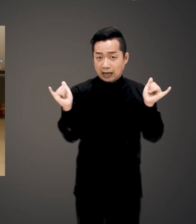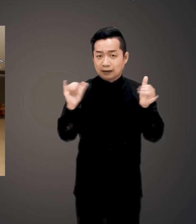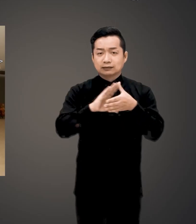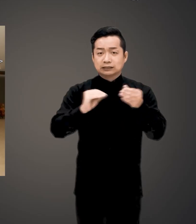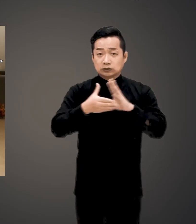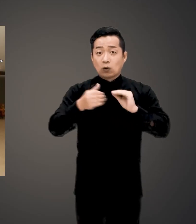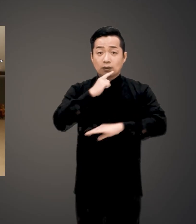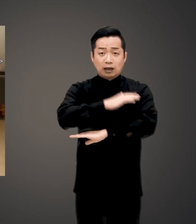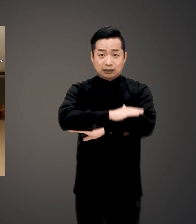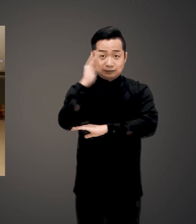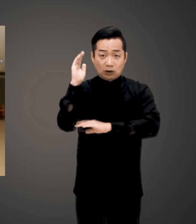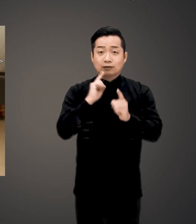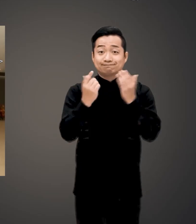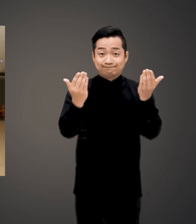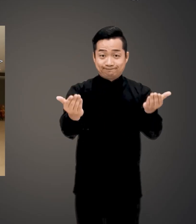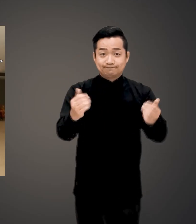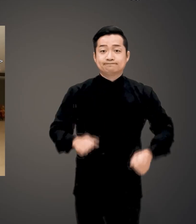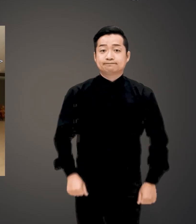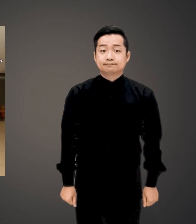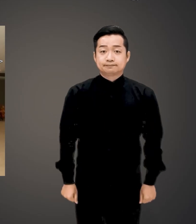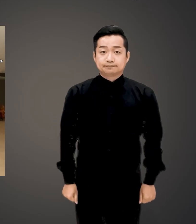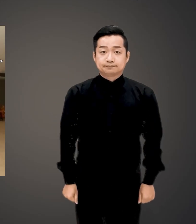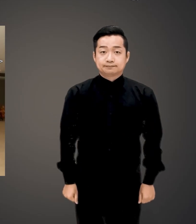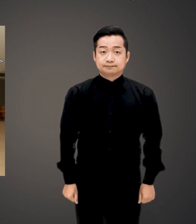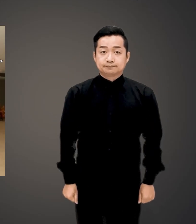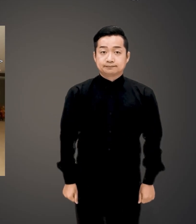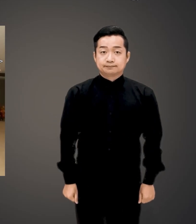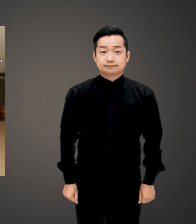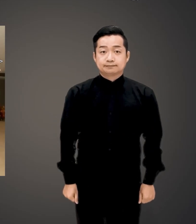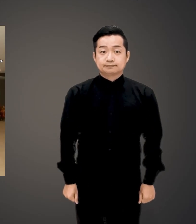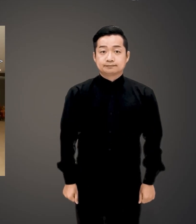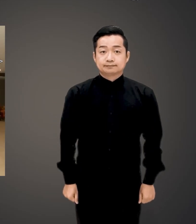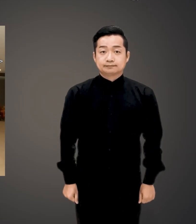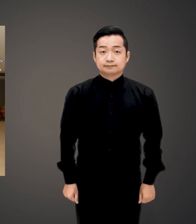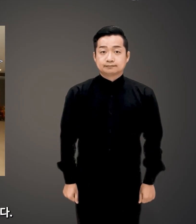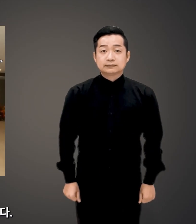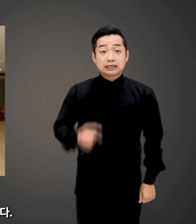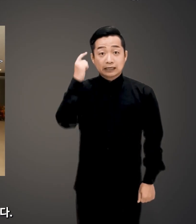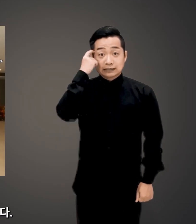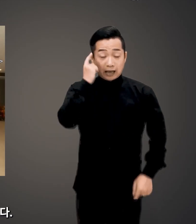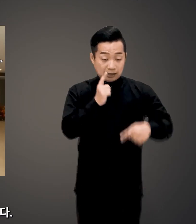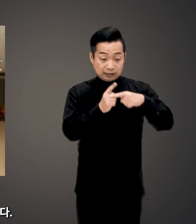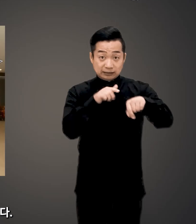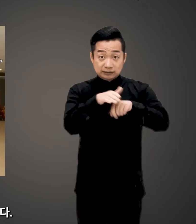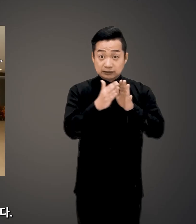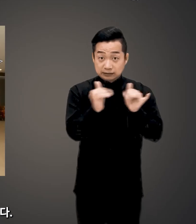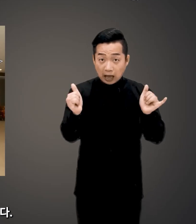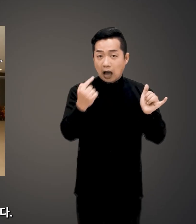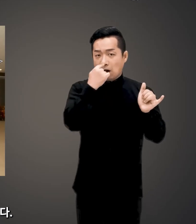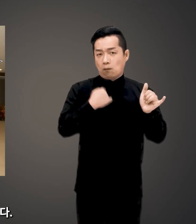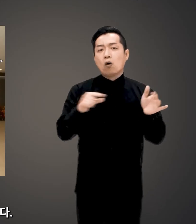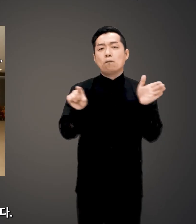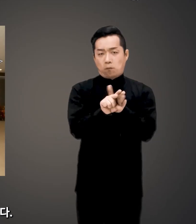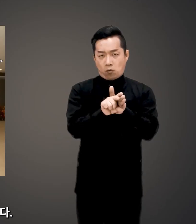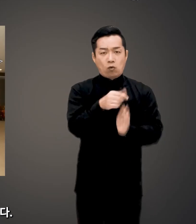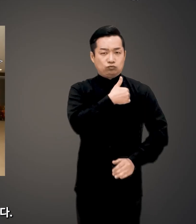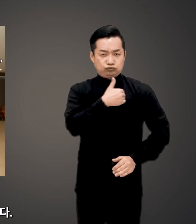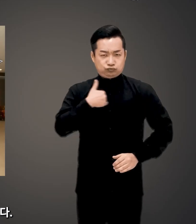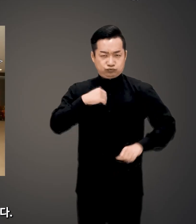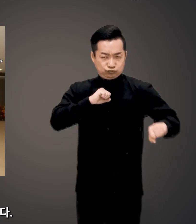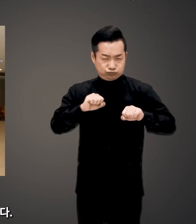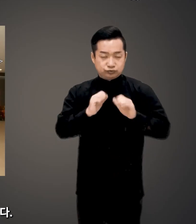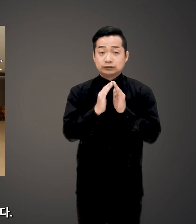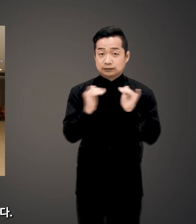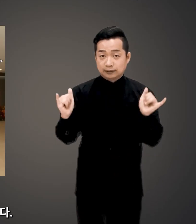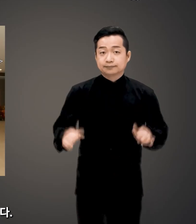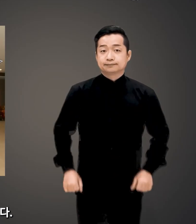ihr Berufs- und Privatleben total verschönern kann. Optimisten sind nämlich Leute, die so an sich selber